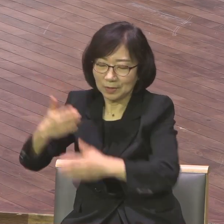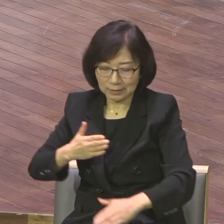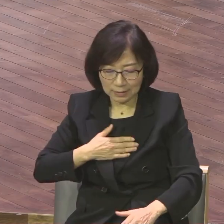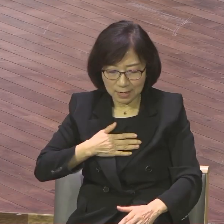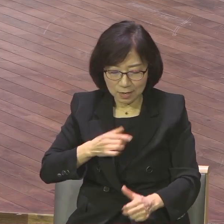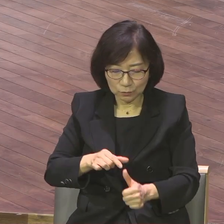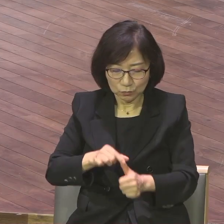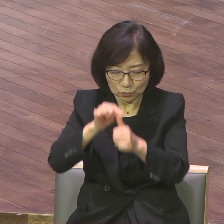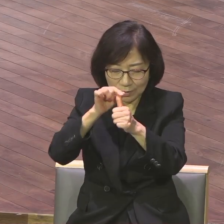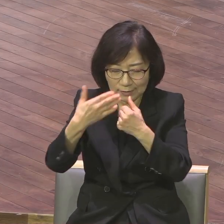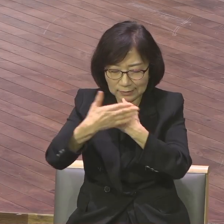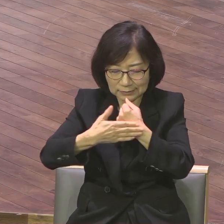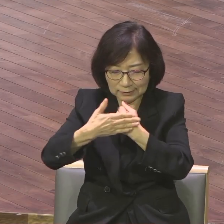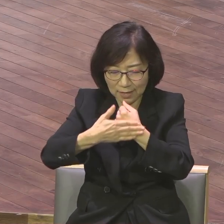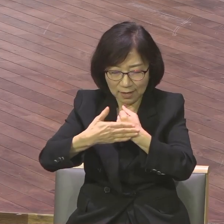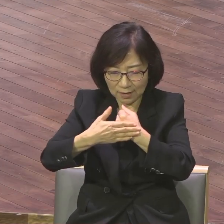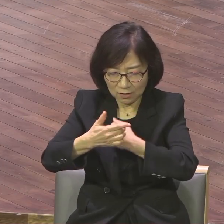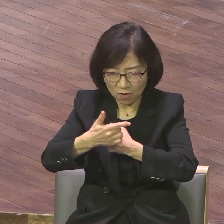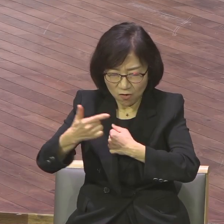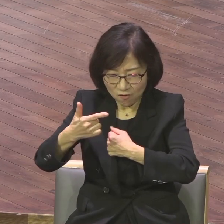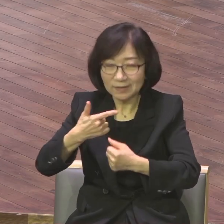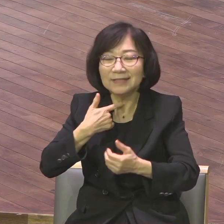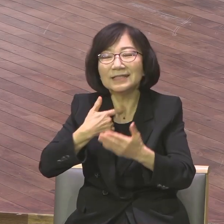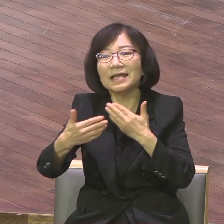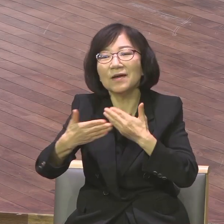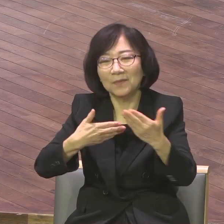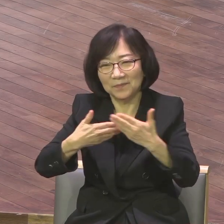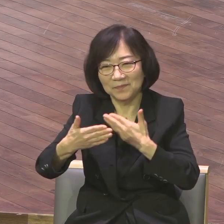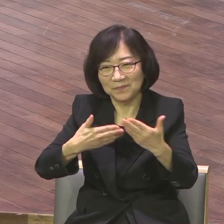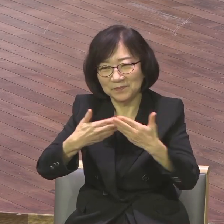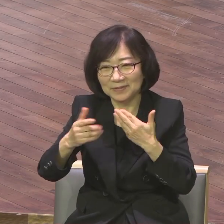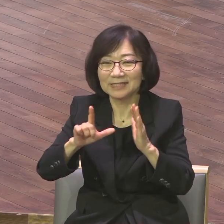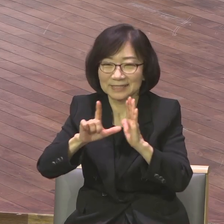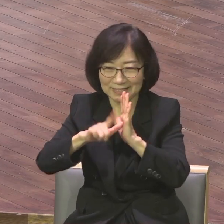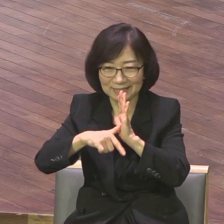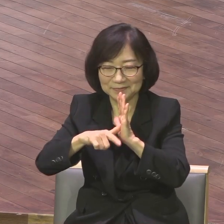놀라운지 사실적으로 체험을 해봐라.